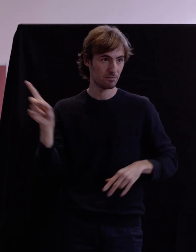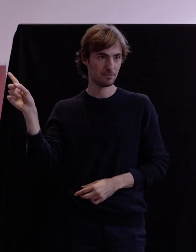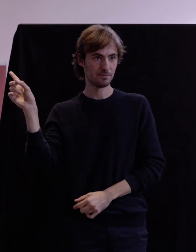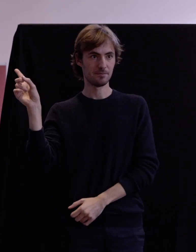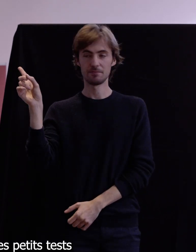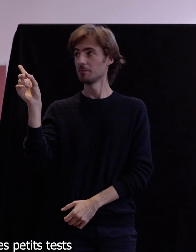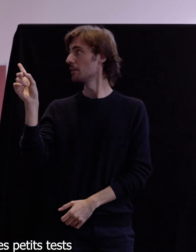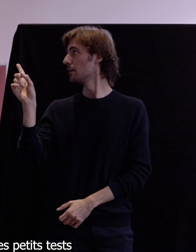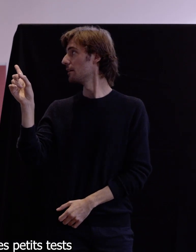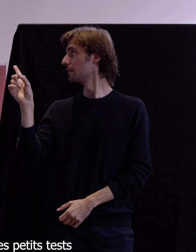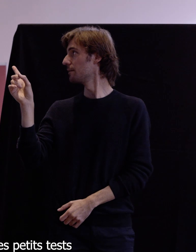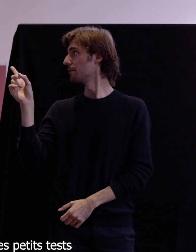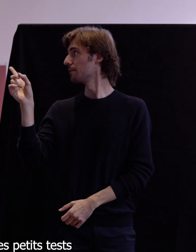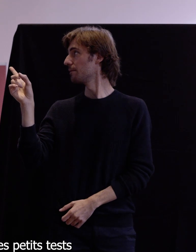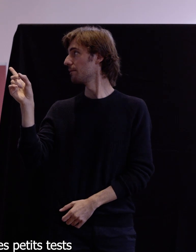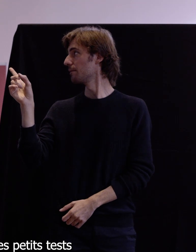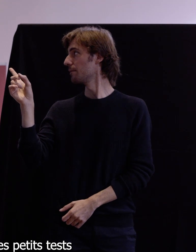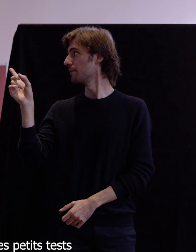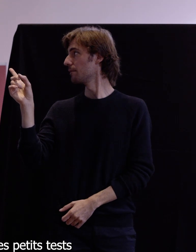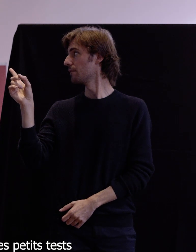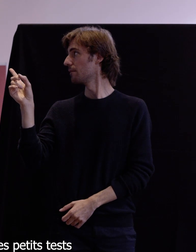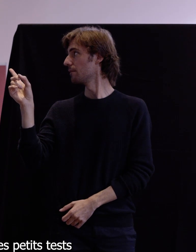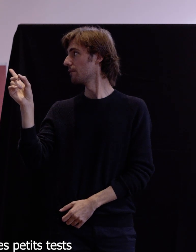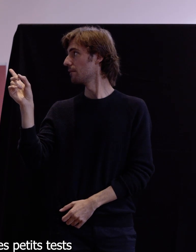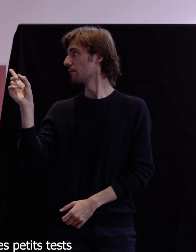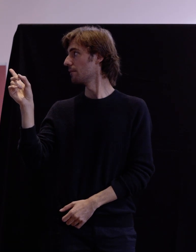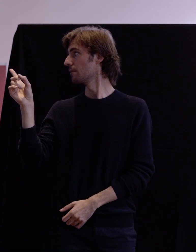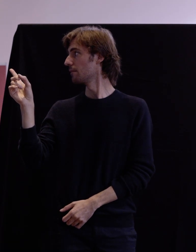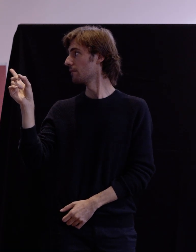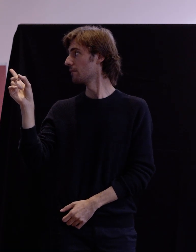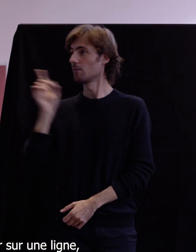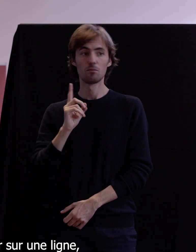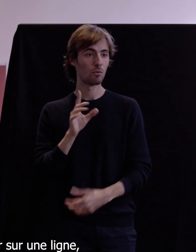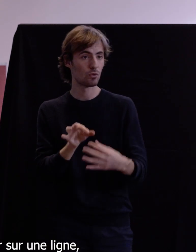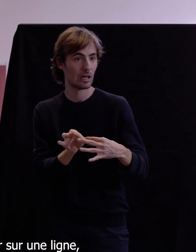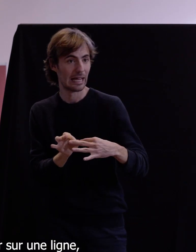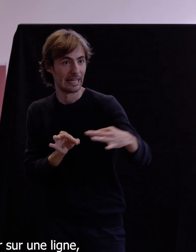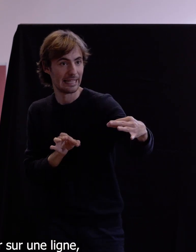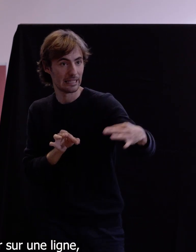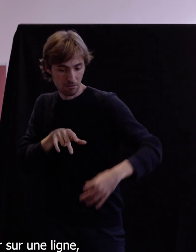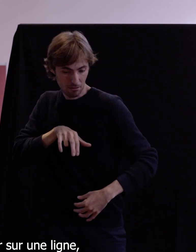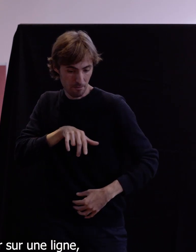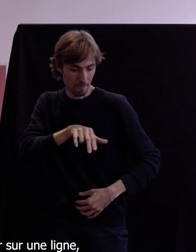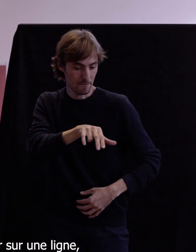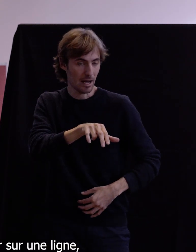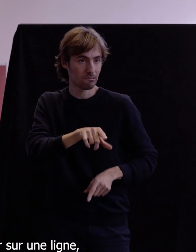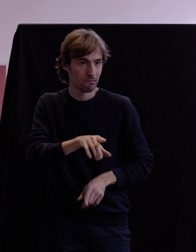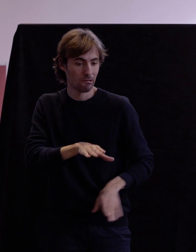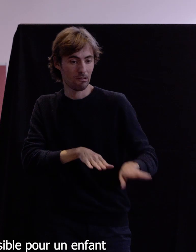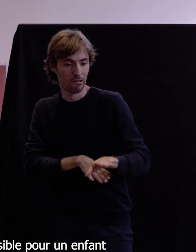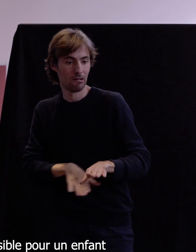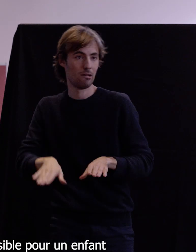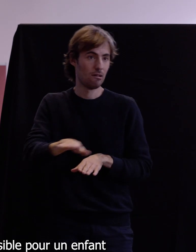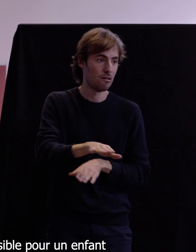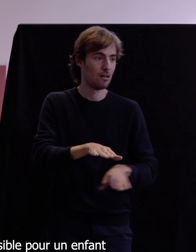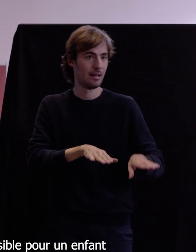Voilà. Donc ça, c'est des petits tests qu'on peut faire. Vous voyez, on les fait marcher sur une ligne. Le fait de marcher sur une ligne, un pied derrière l'autre,